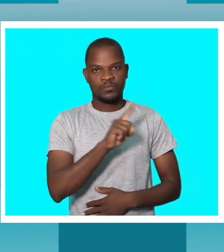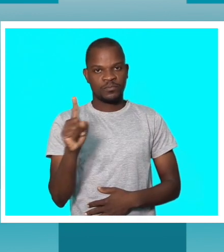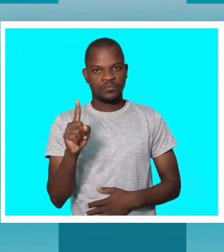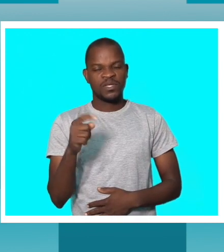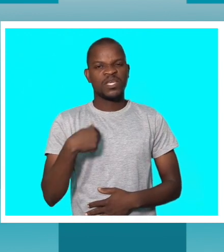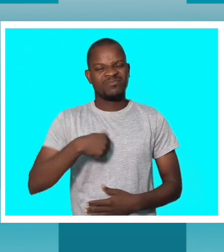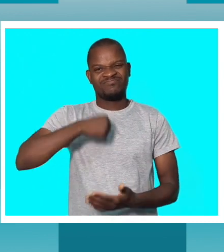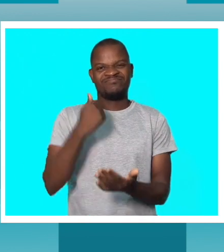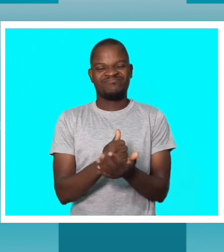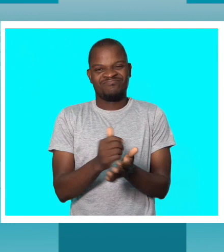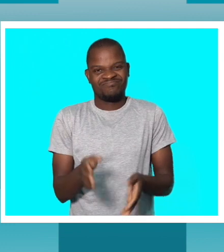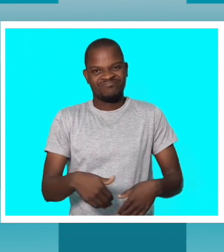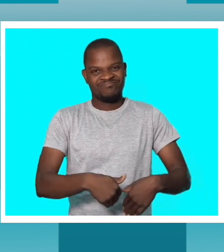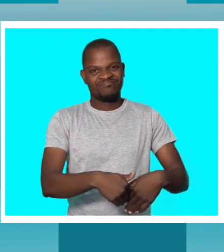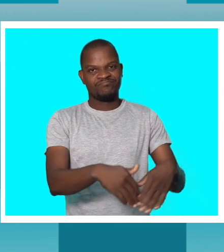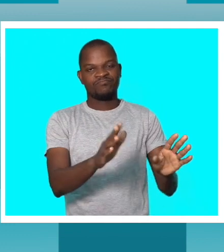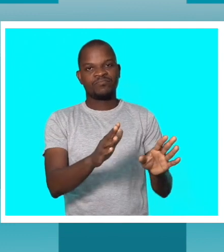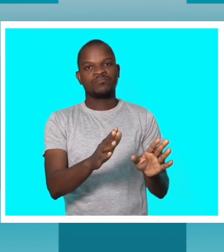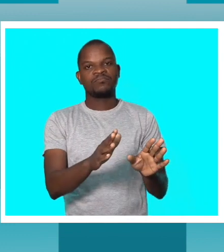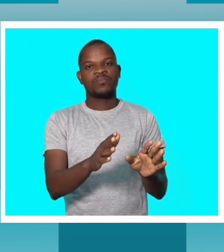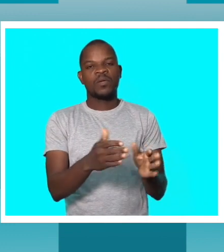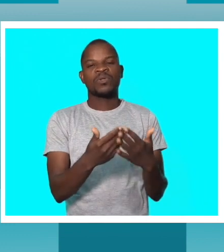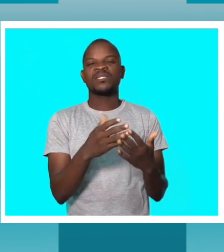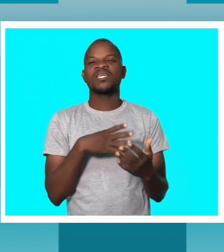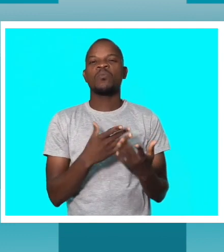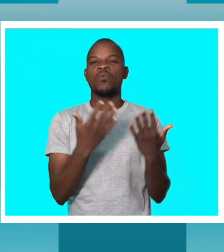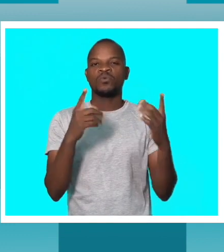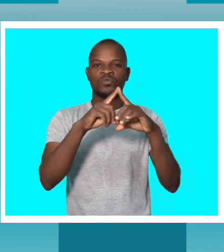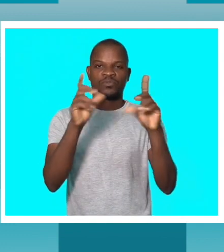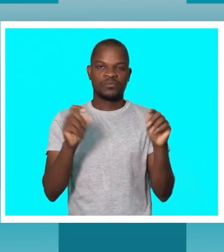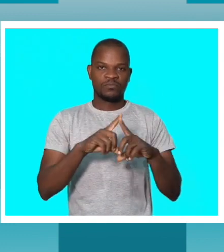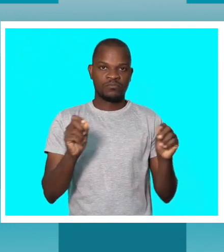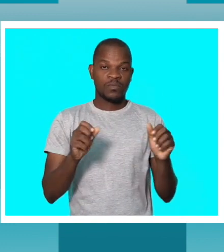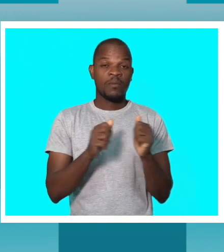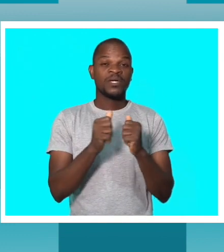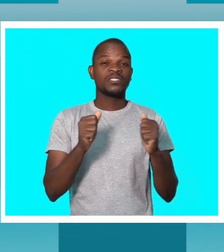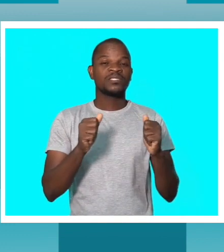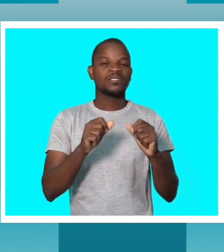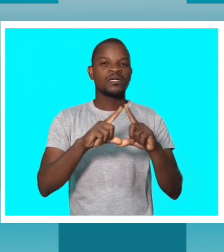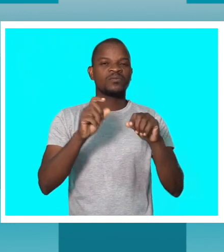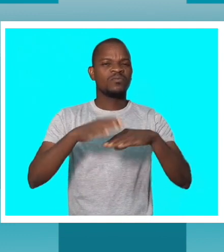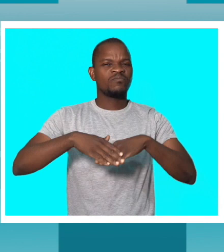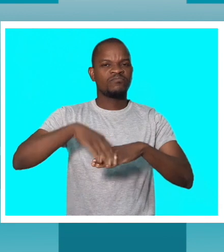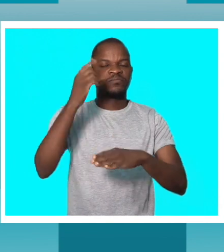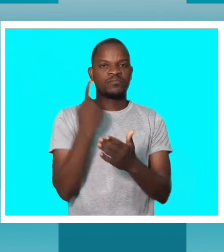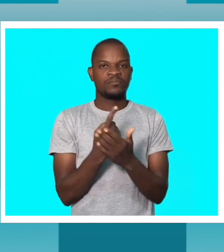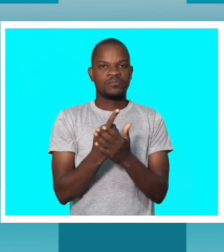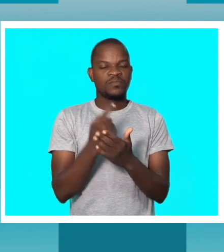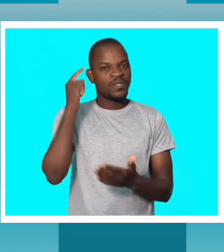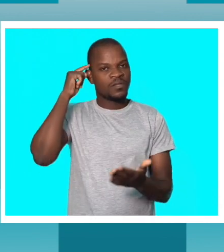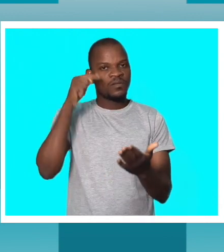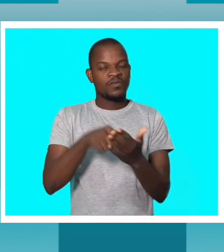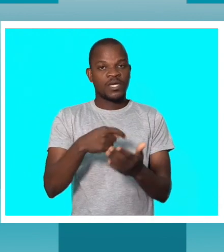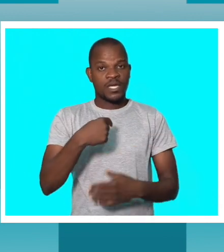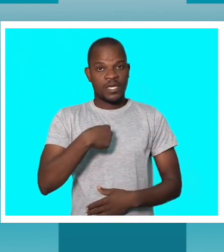unilateral de colocar o meu lugar à disposição, por várias razões, mas uma delas é que eu e o